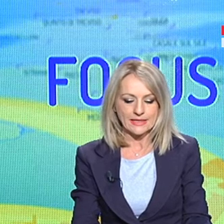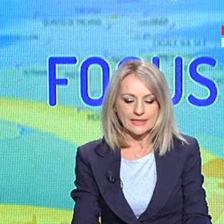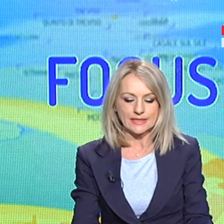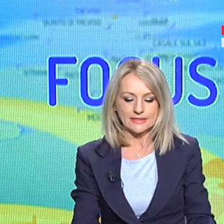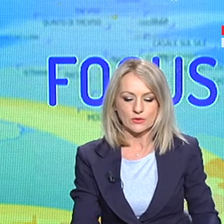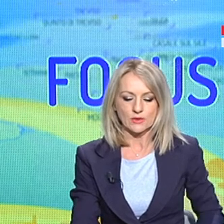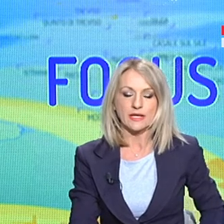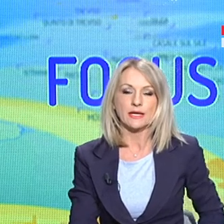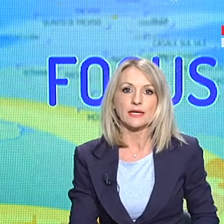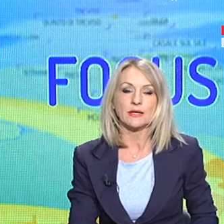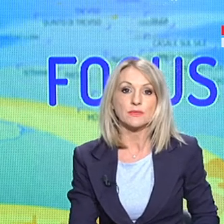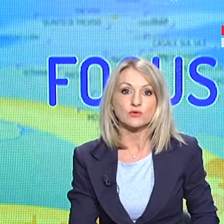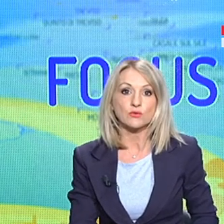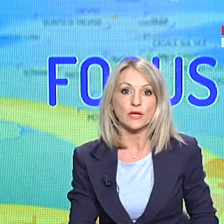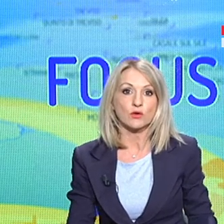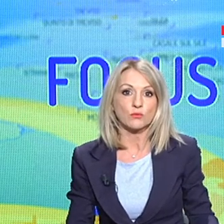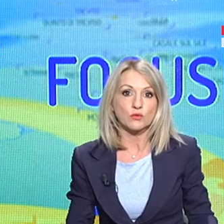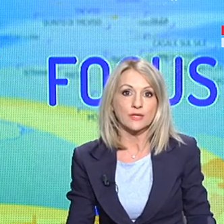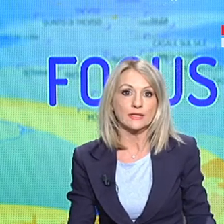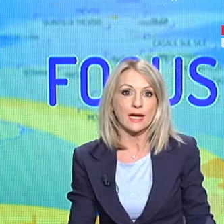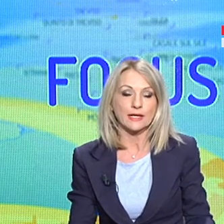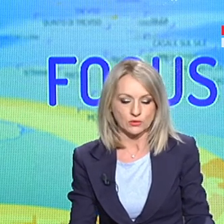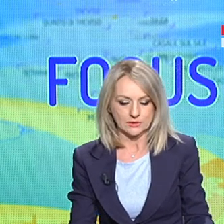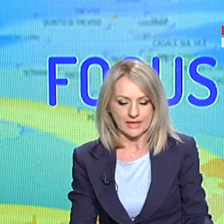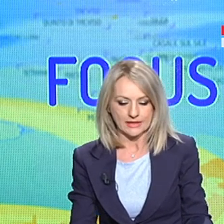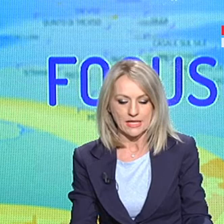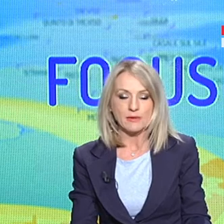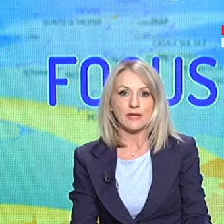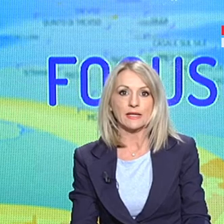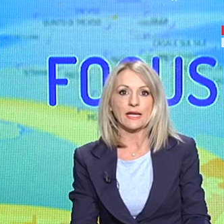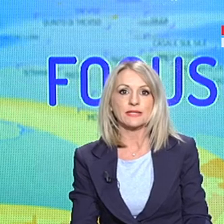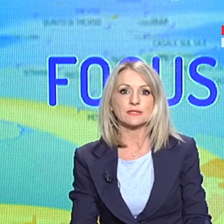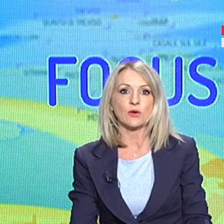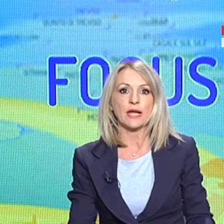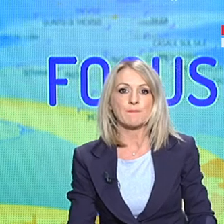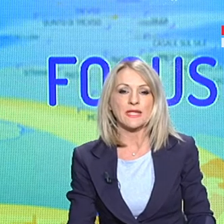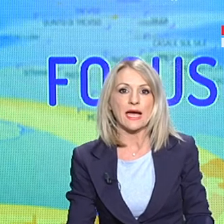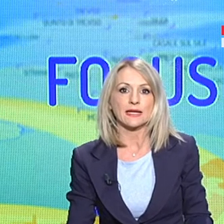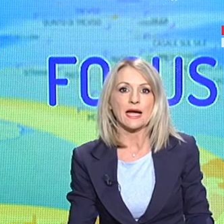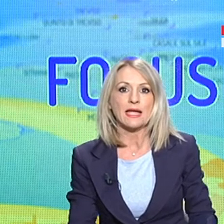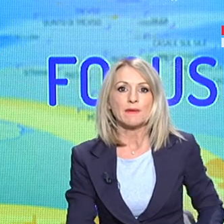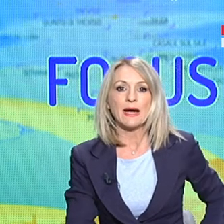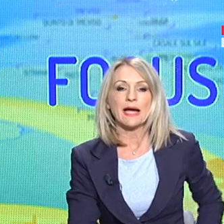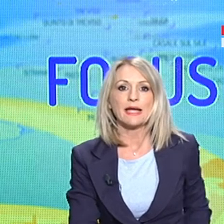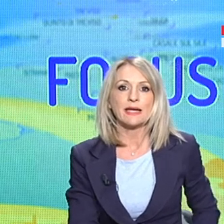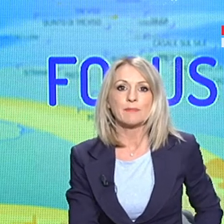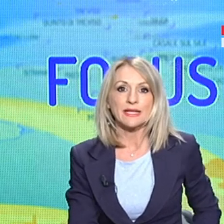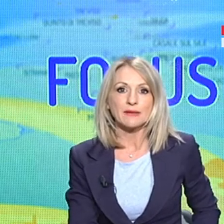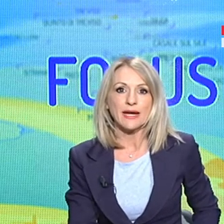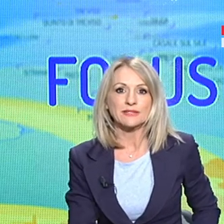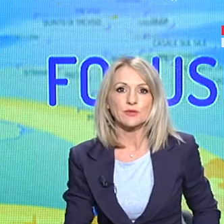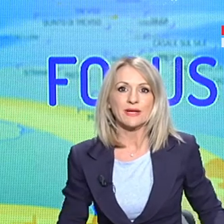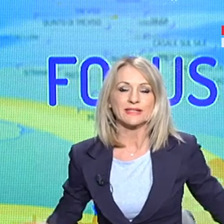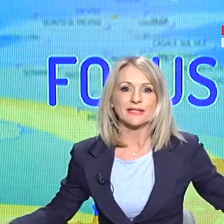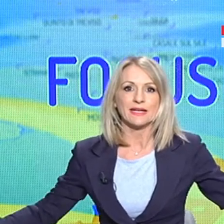le indicazioni e le misure comuni da adottare per la zona bianca. Ma